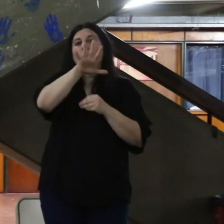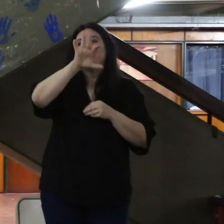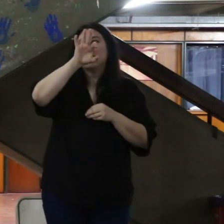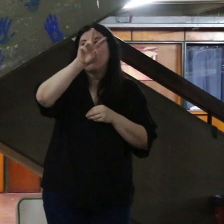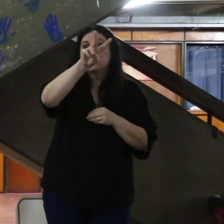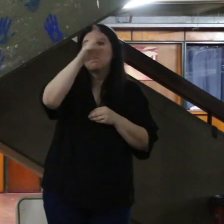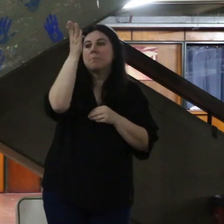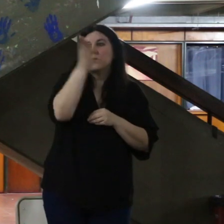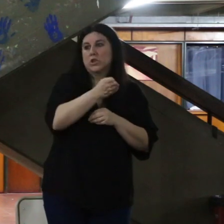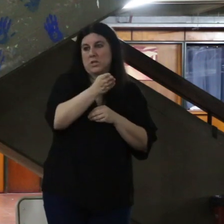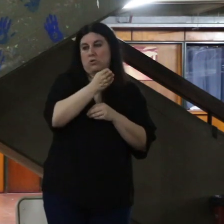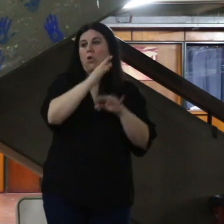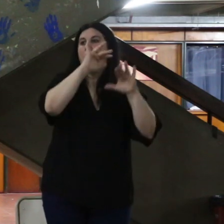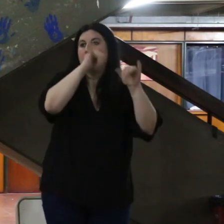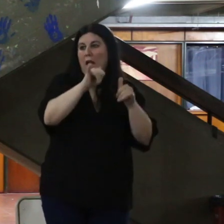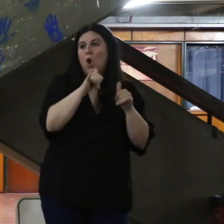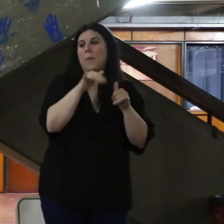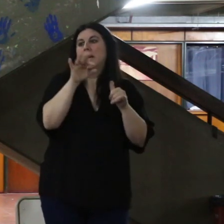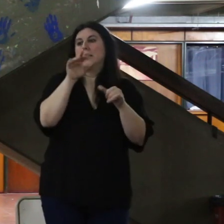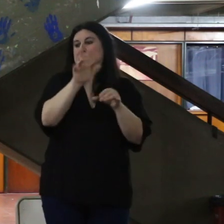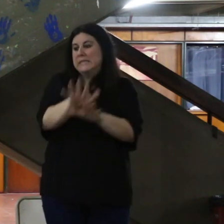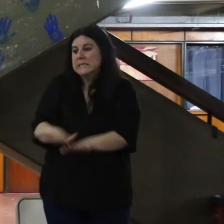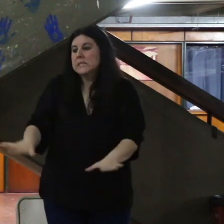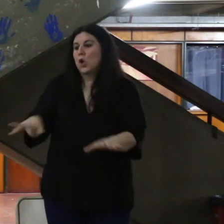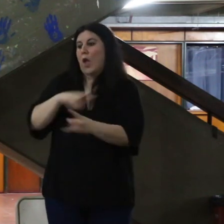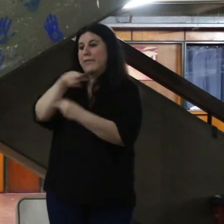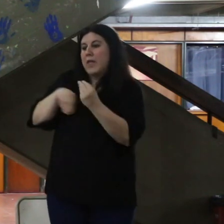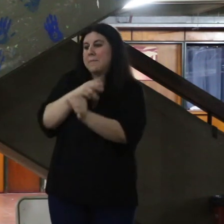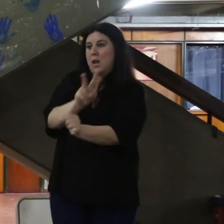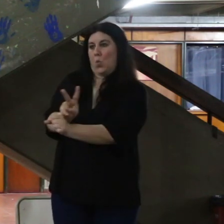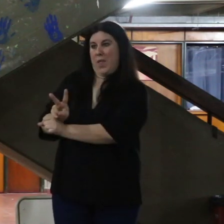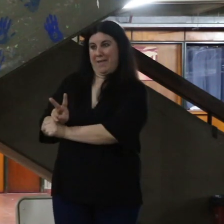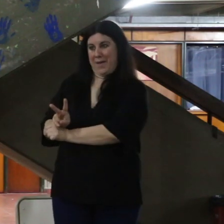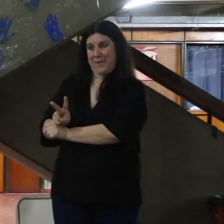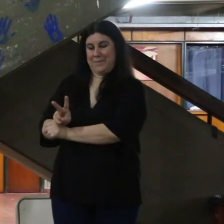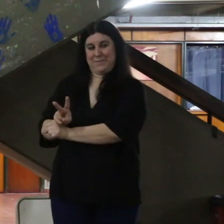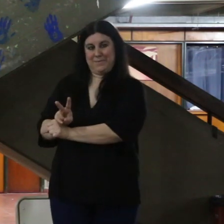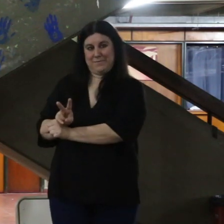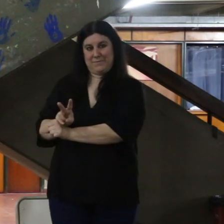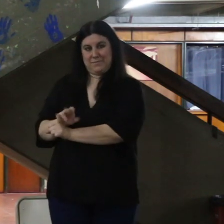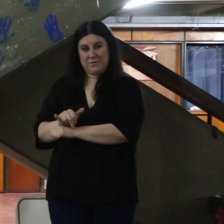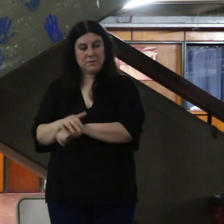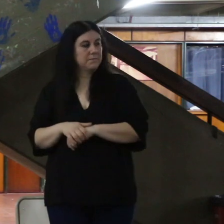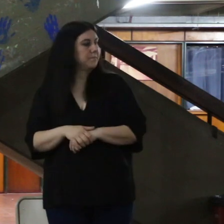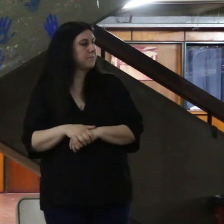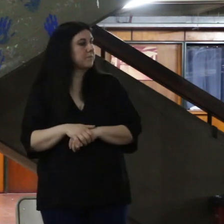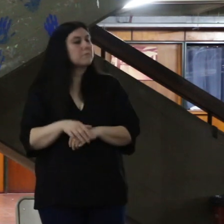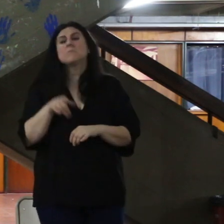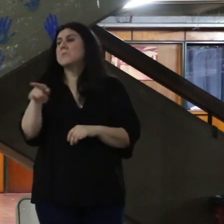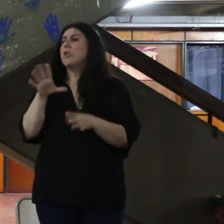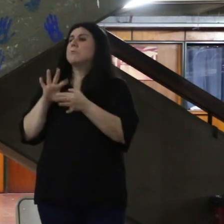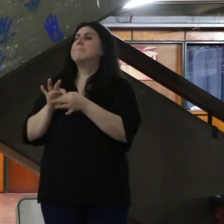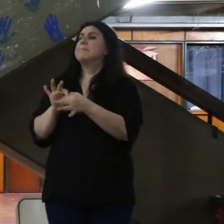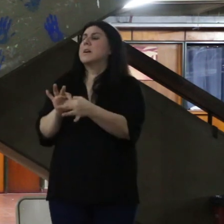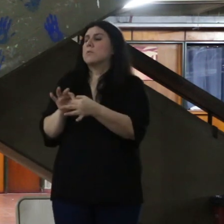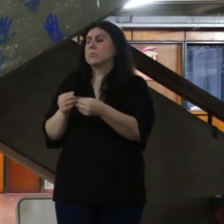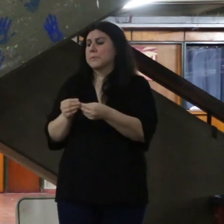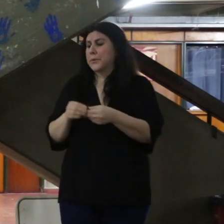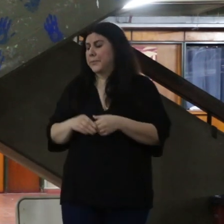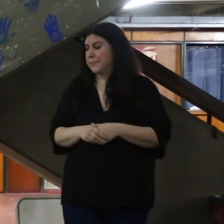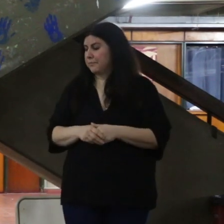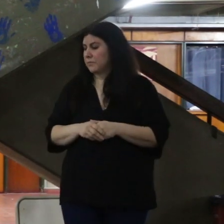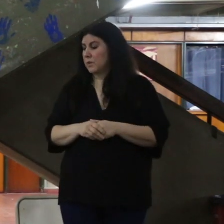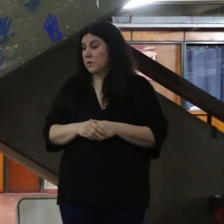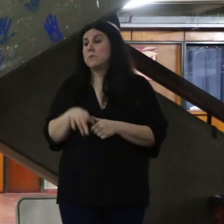hablando también de algo que se está discutiendo mucho, ¿sí?, y que tiene que ver justamente